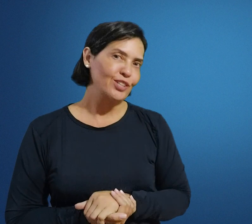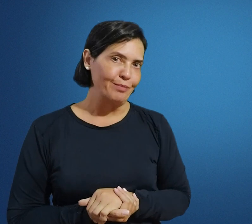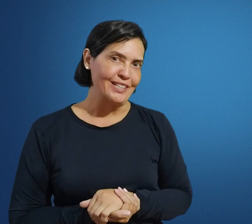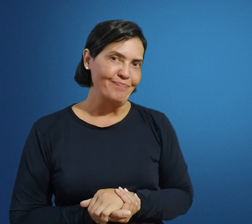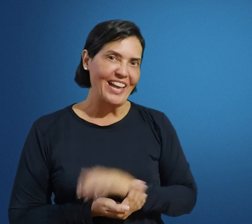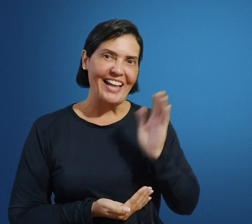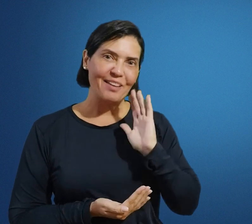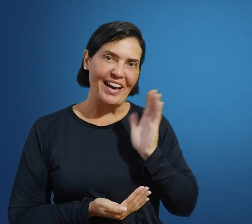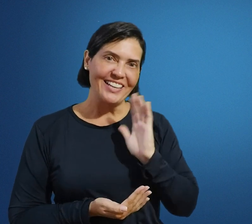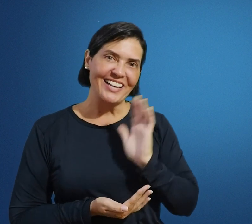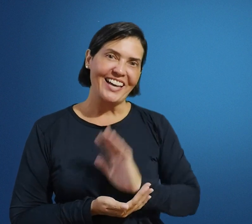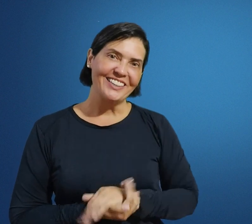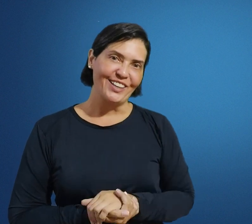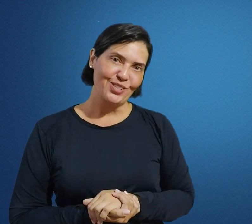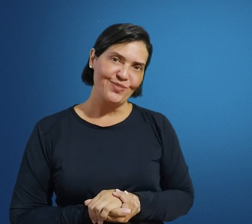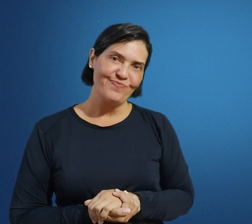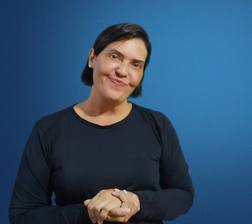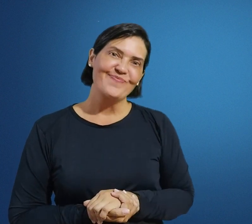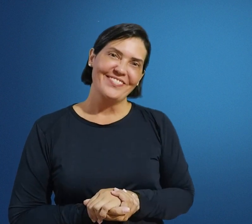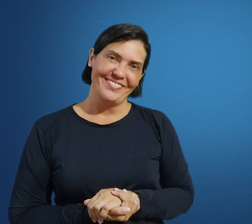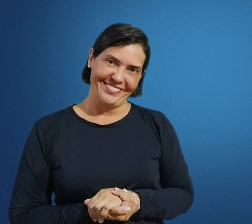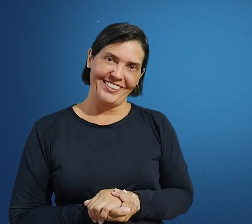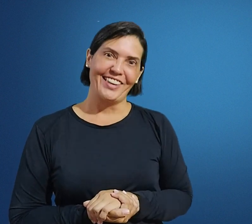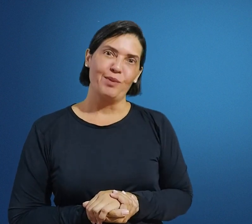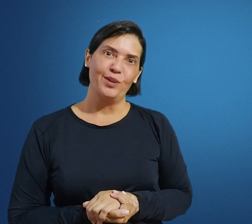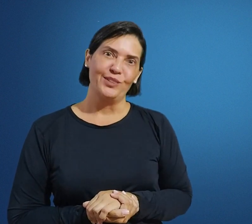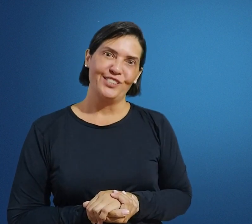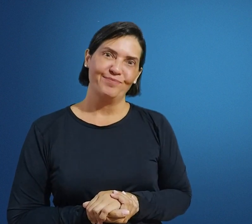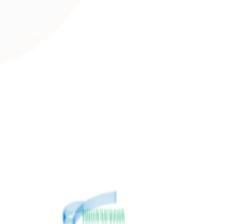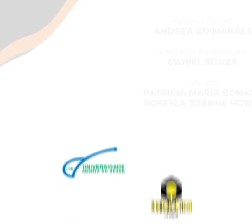o intérprete de Libras. Até mais, agradeço e tenha uma boa noite.